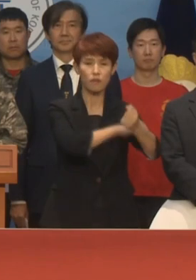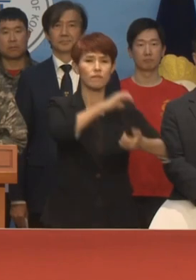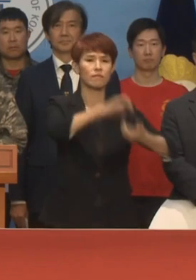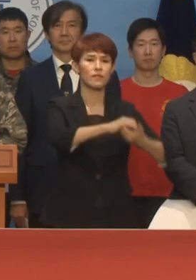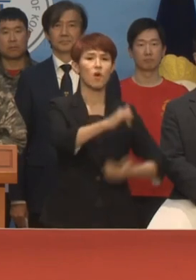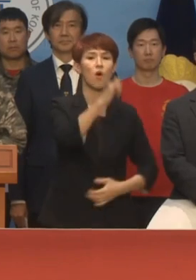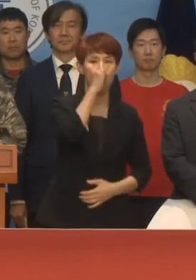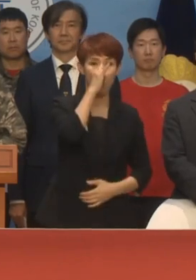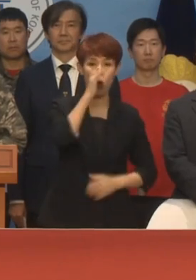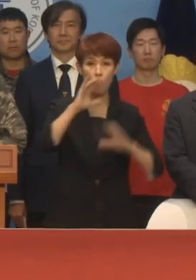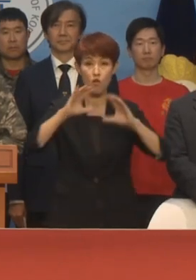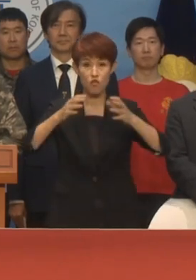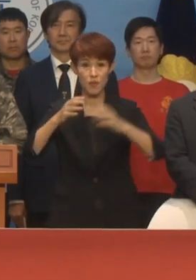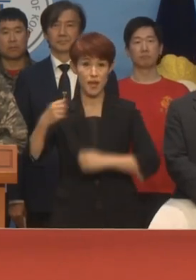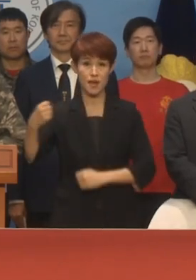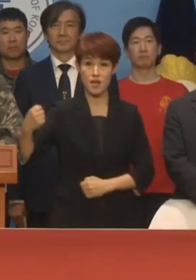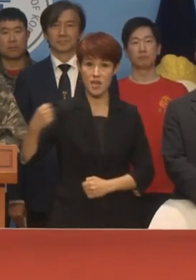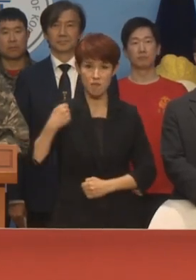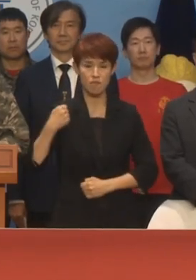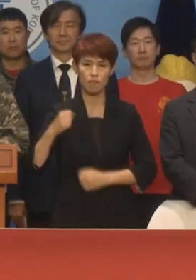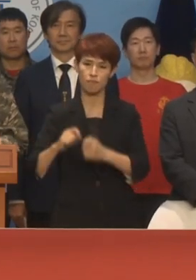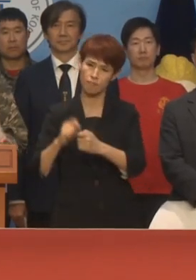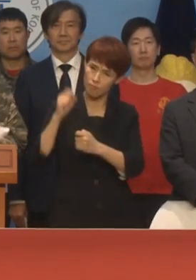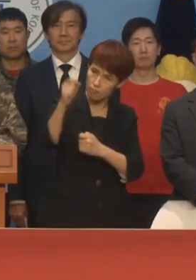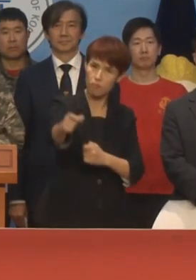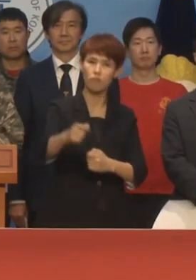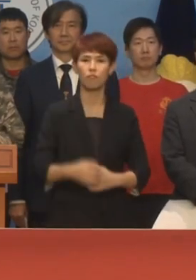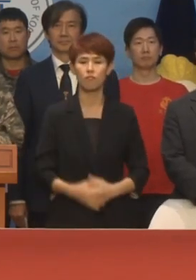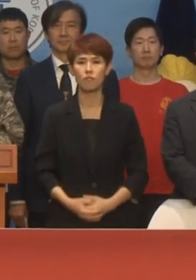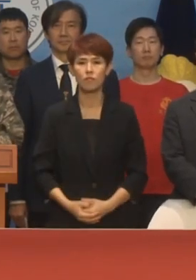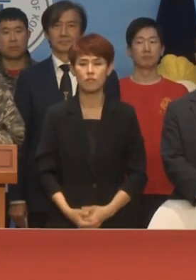유한하지만 국민 주권은 무한합니다.